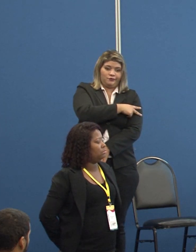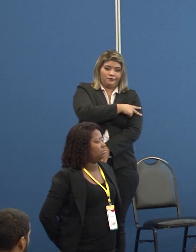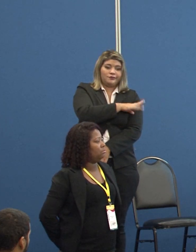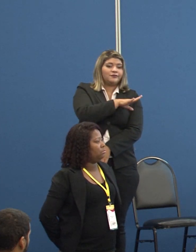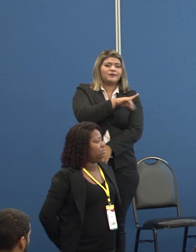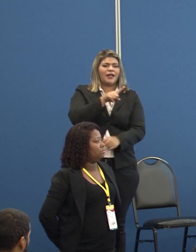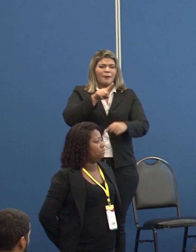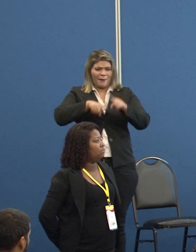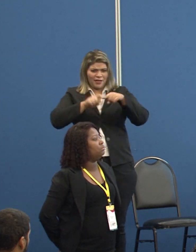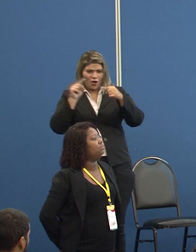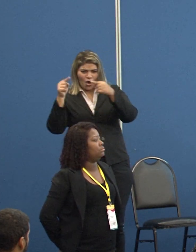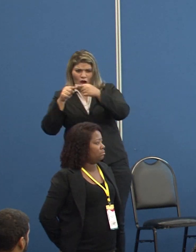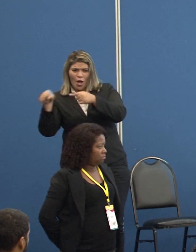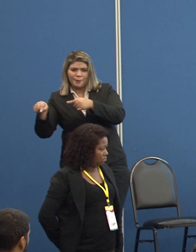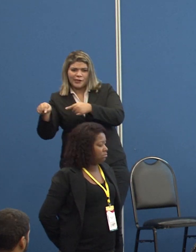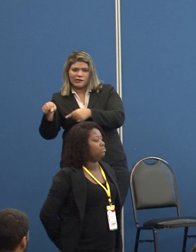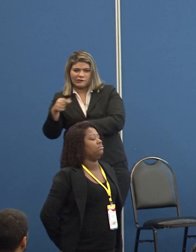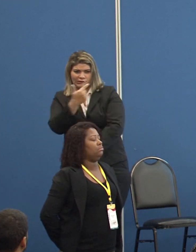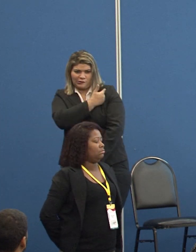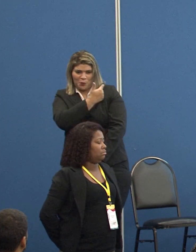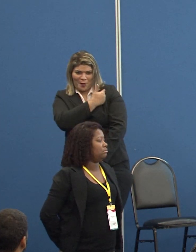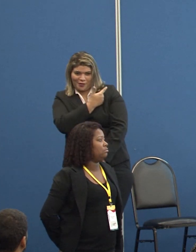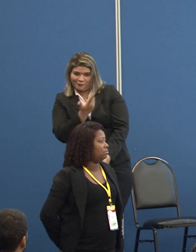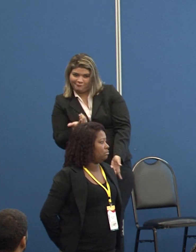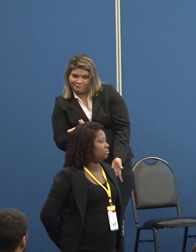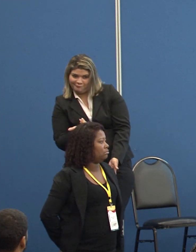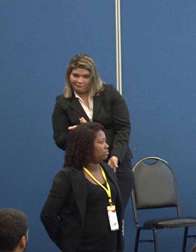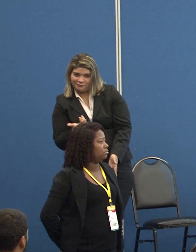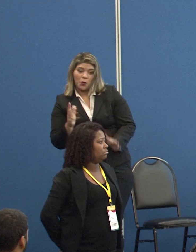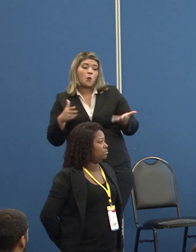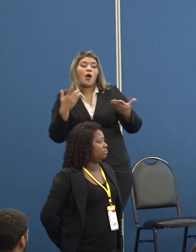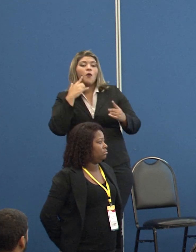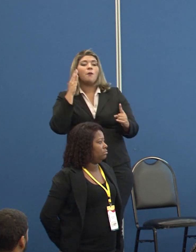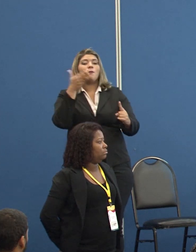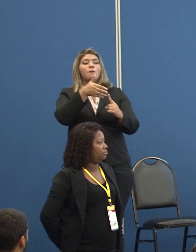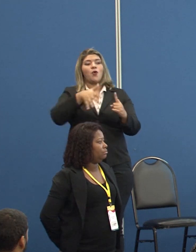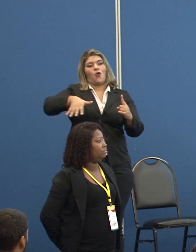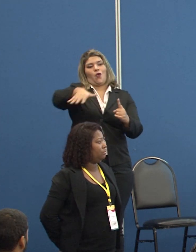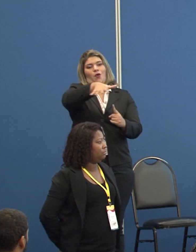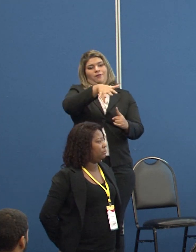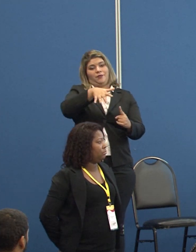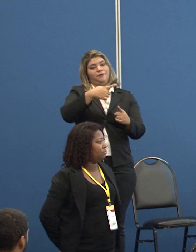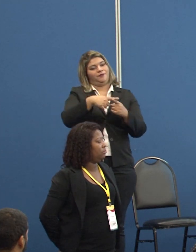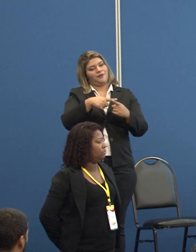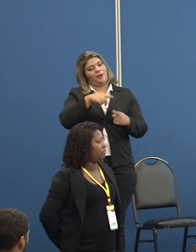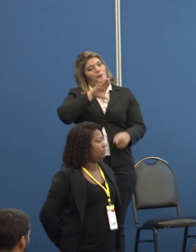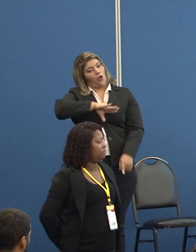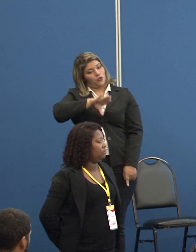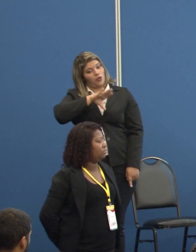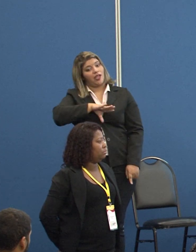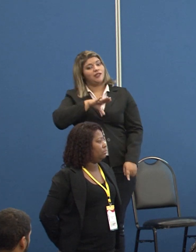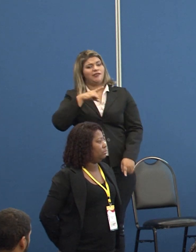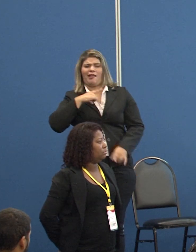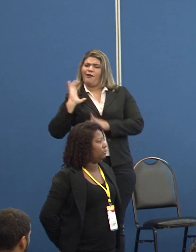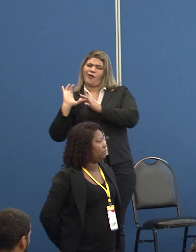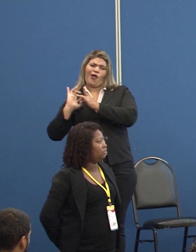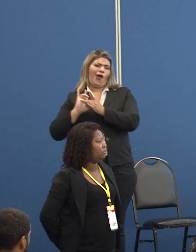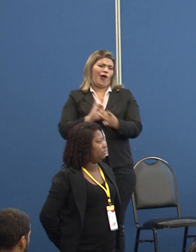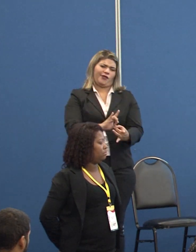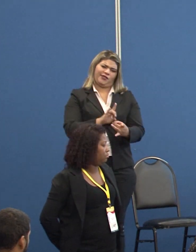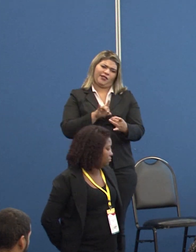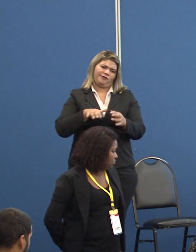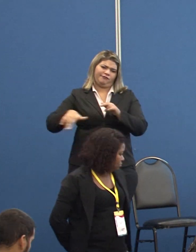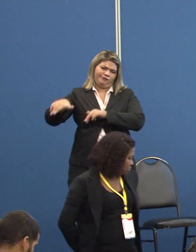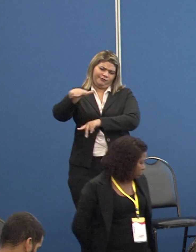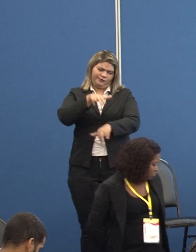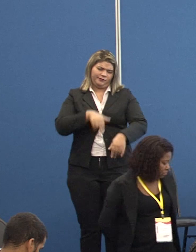material não seja adequado para um aluno do ensino médio. Né? E a língua portuguesa ela está em todos os contextos, né? Assim como as outras